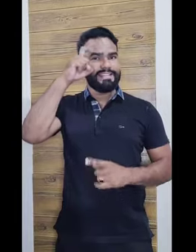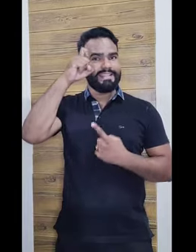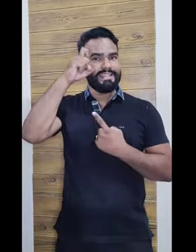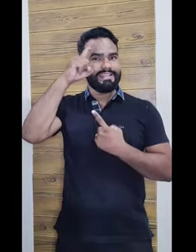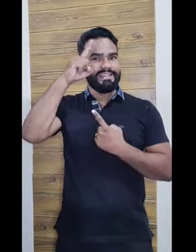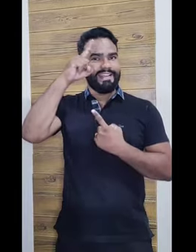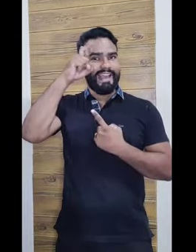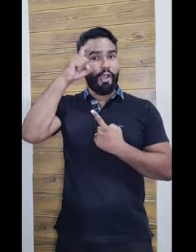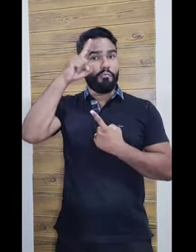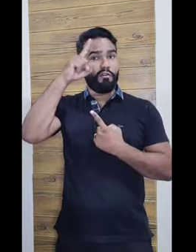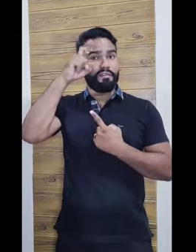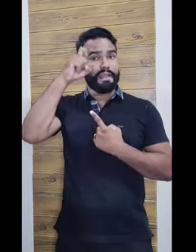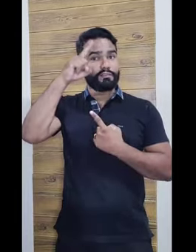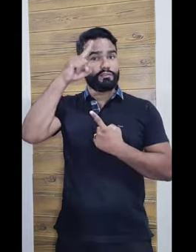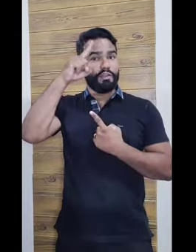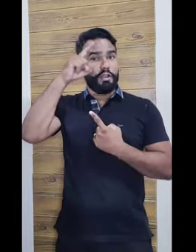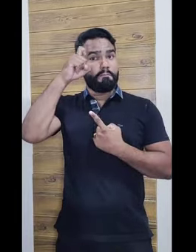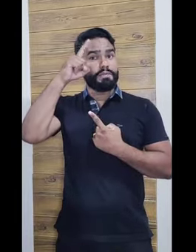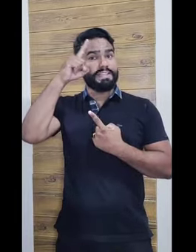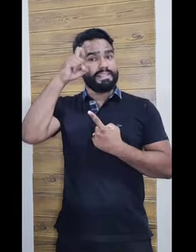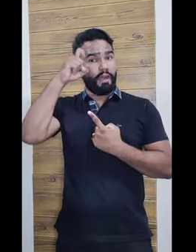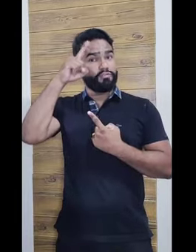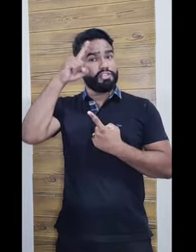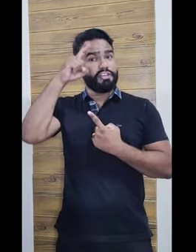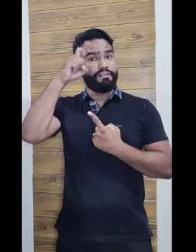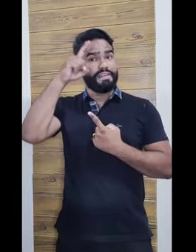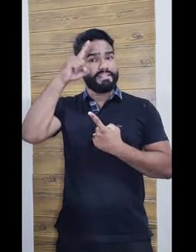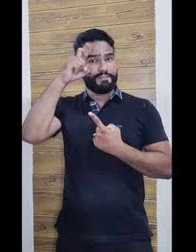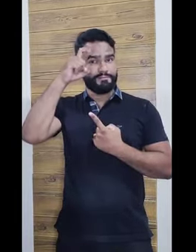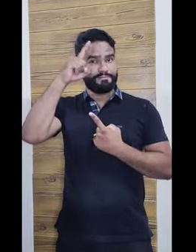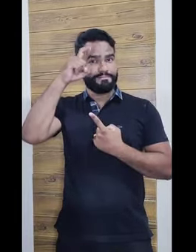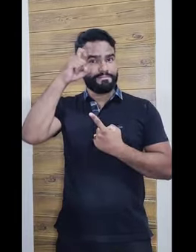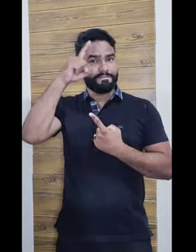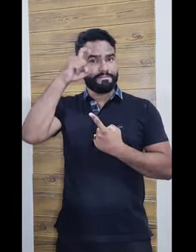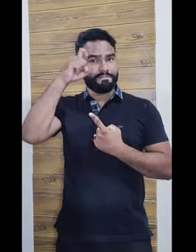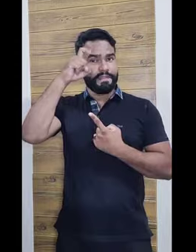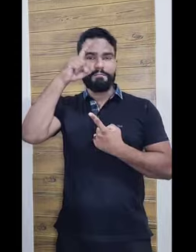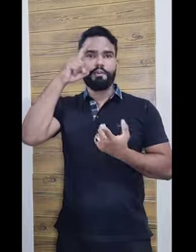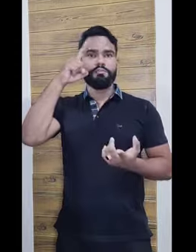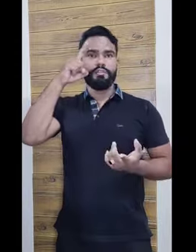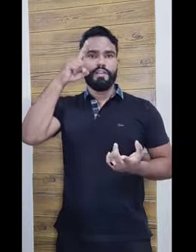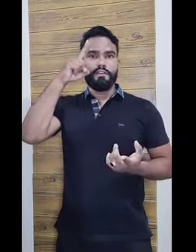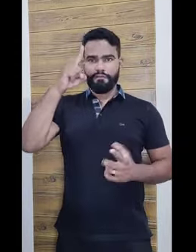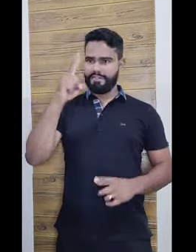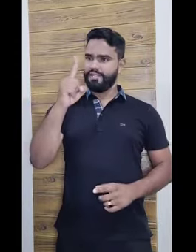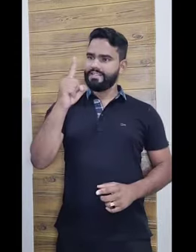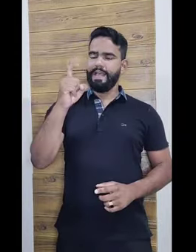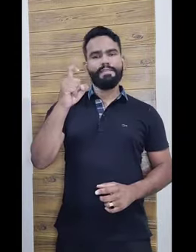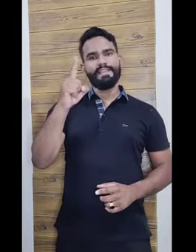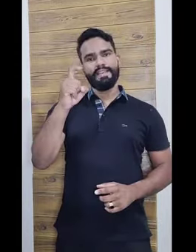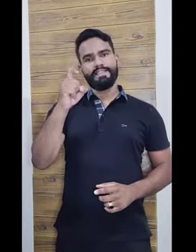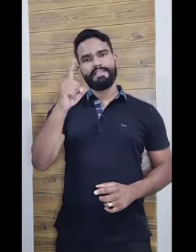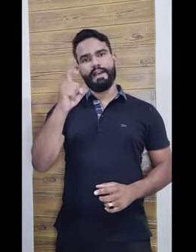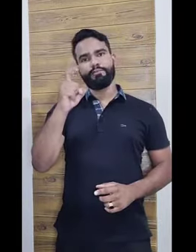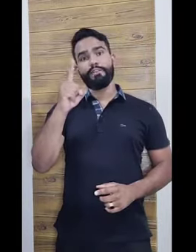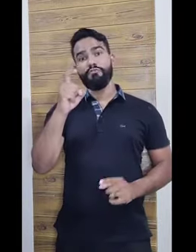Esse é o movimento para o sinal de difícil. Pronto. Você já sabe que esse sinal tem um